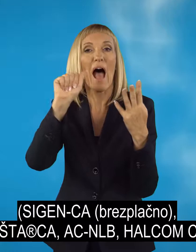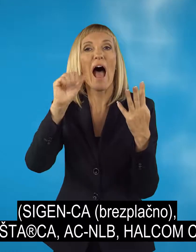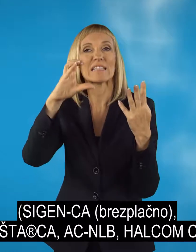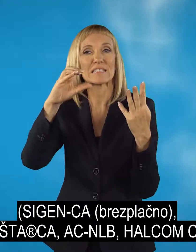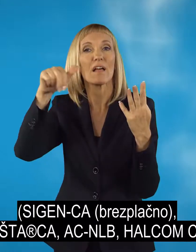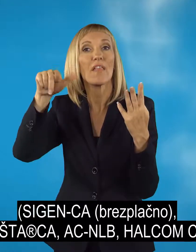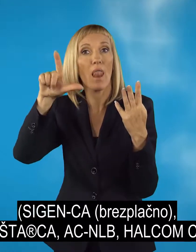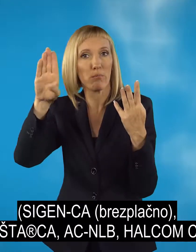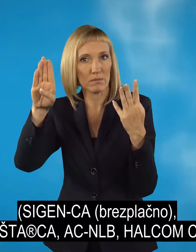ACNLB,